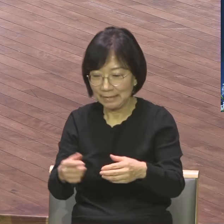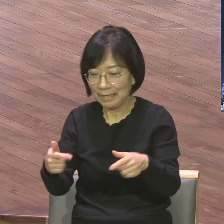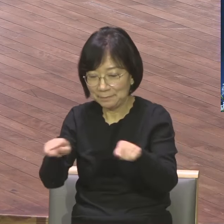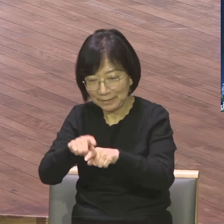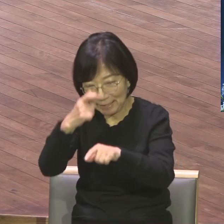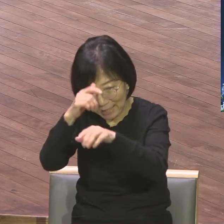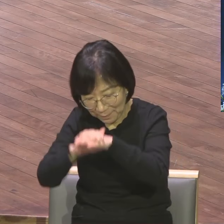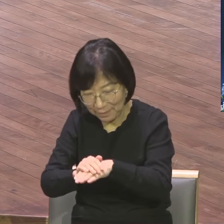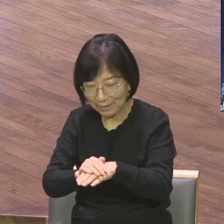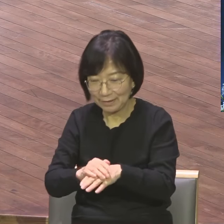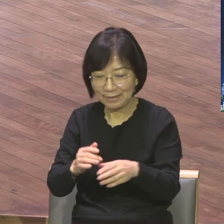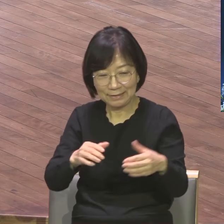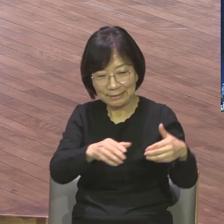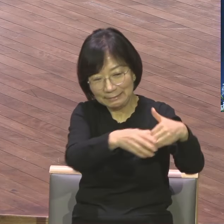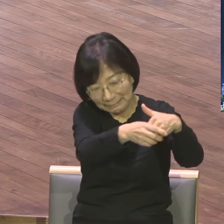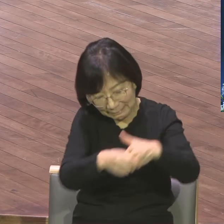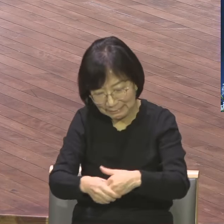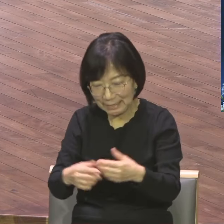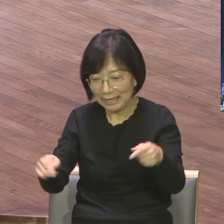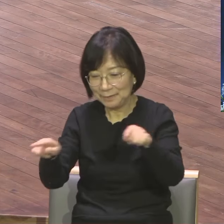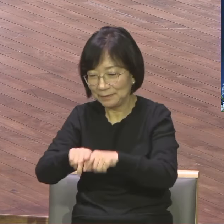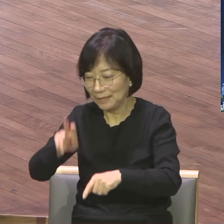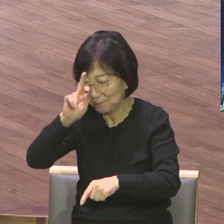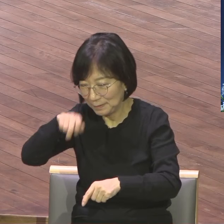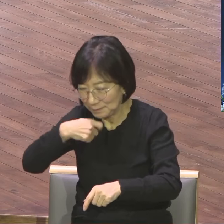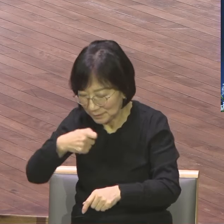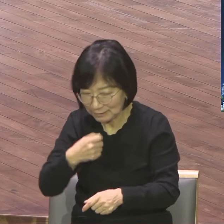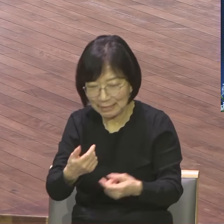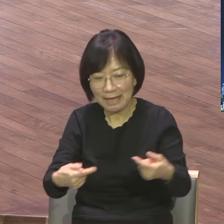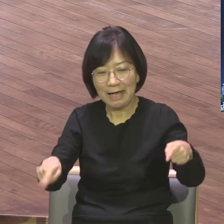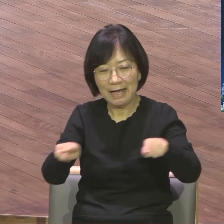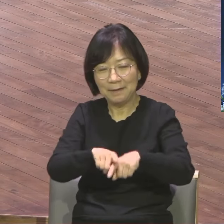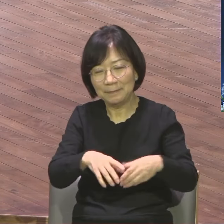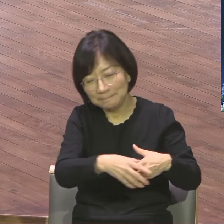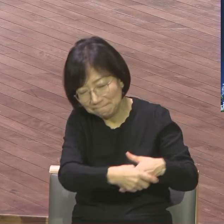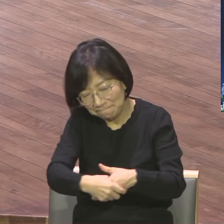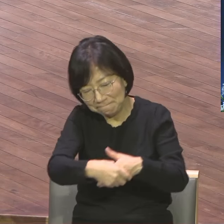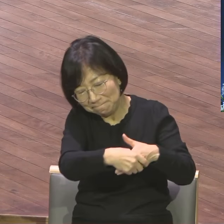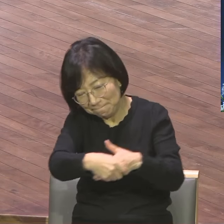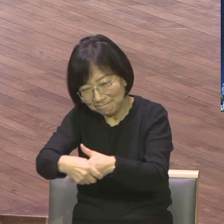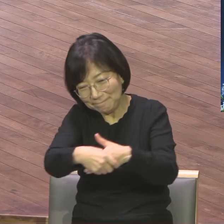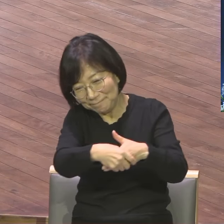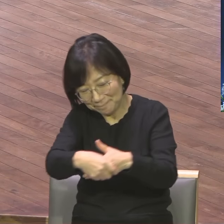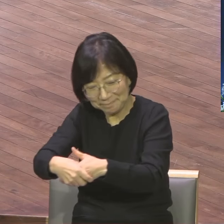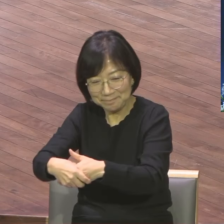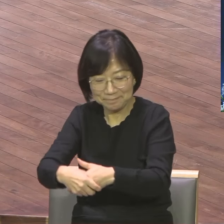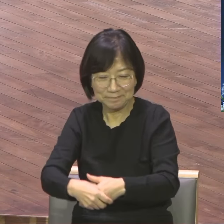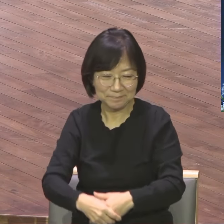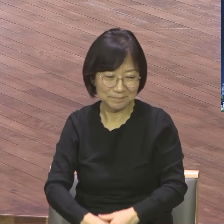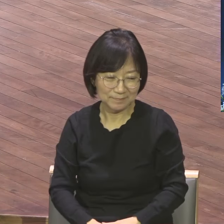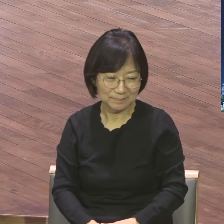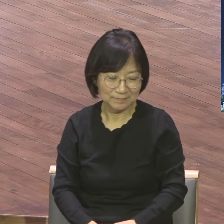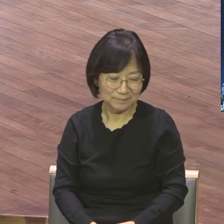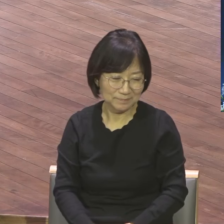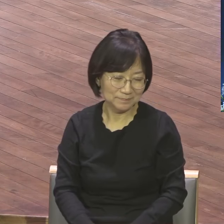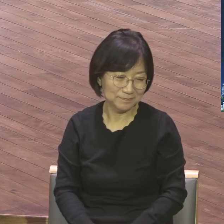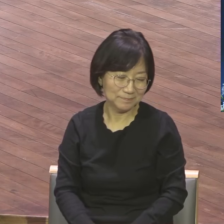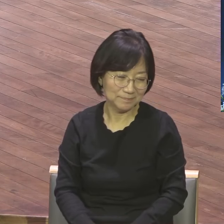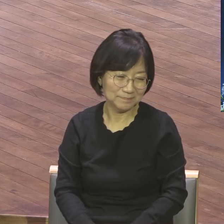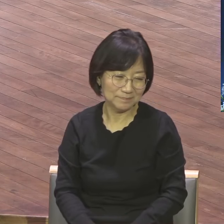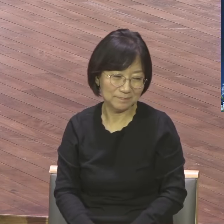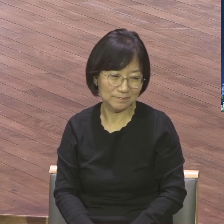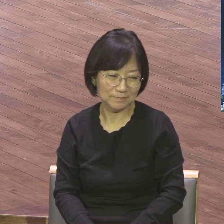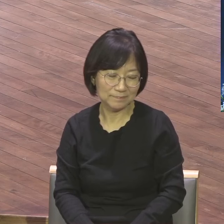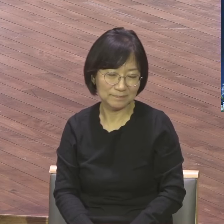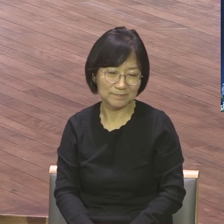집에까지 데려다 주고 네가 죽나 내가 죽나 6개월만 해보는 거예요. 근데 어떻게 역사하겠냐. 이게 죽는 겁니다.